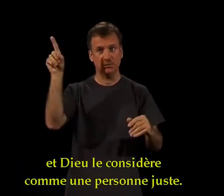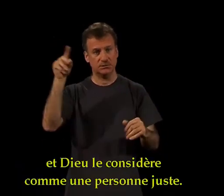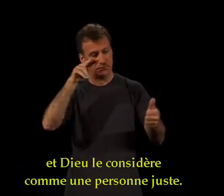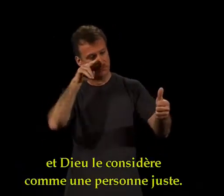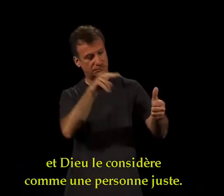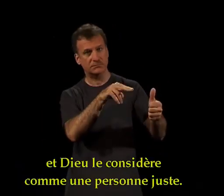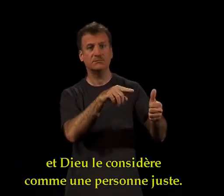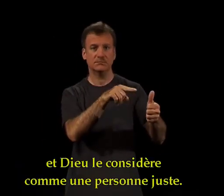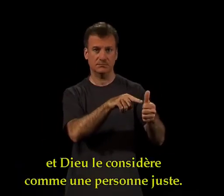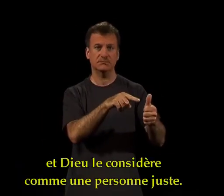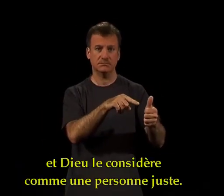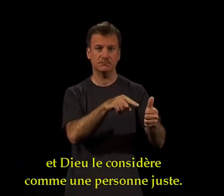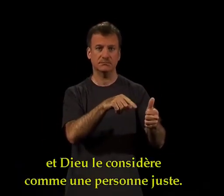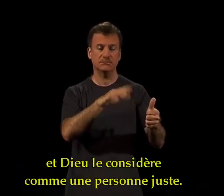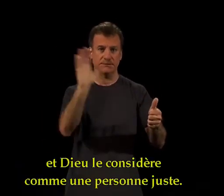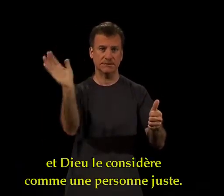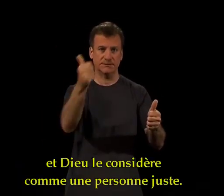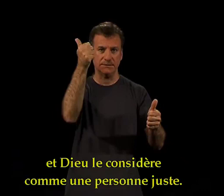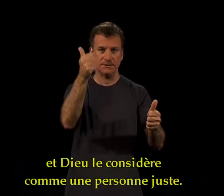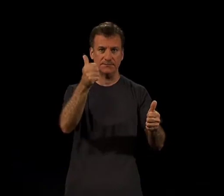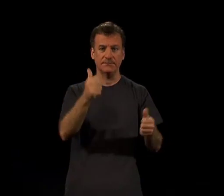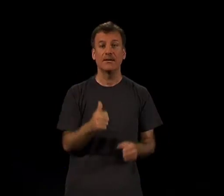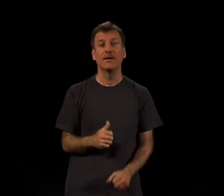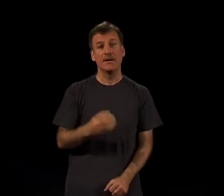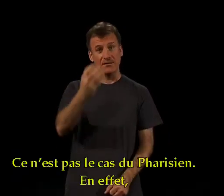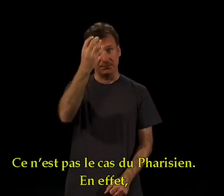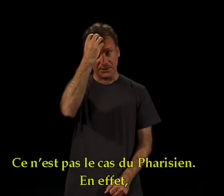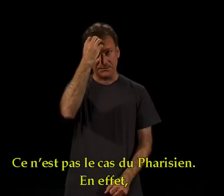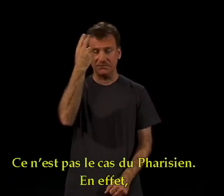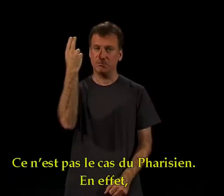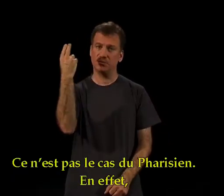Dieu le considère comme une personne juste. » n'est pas le cas du pharisien.